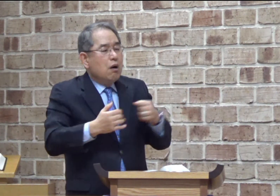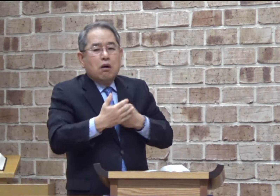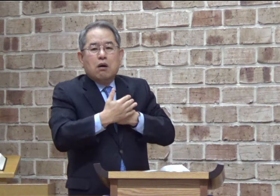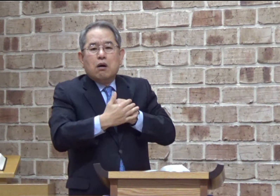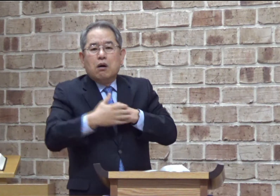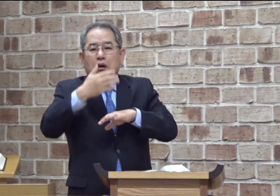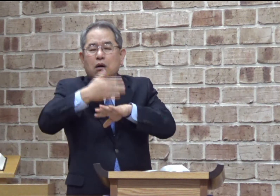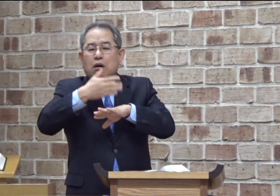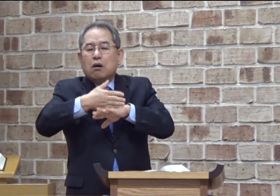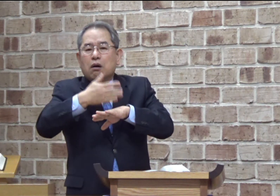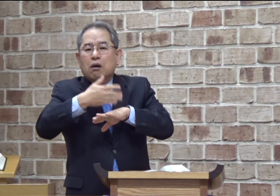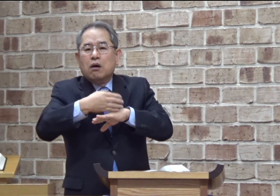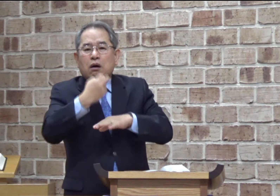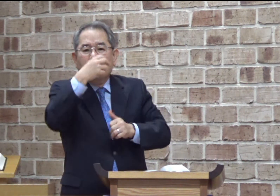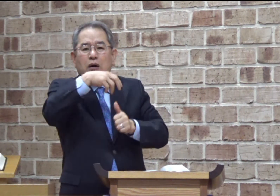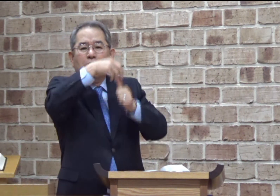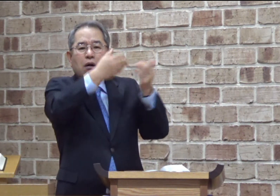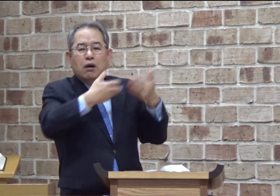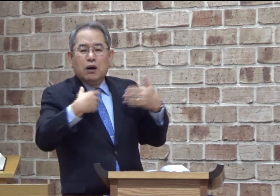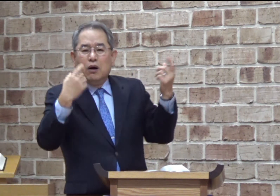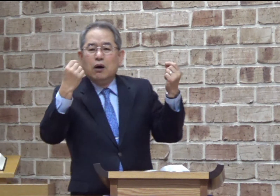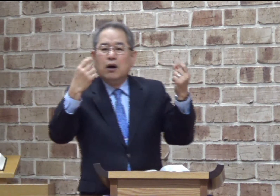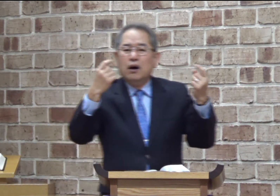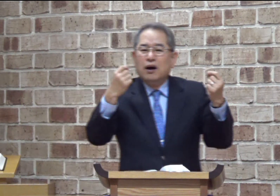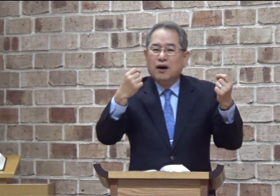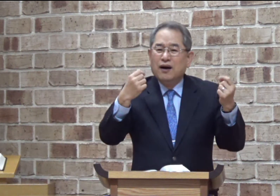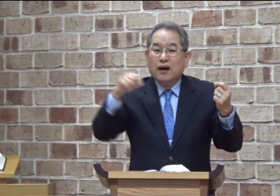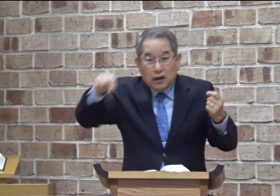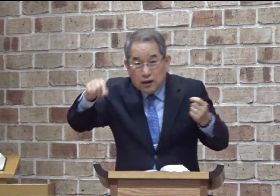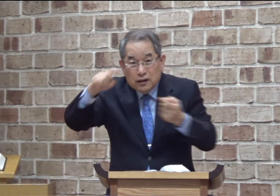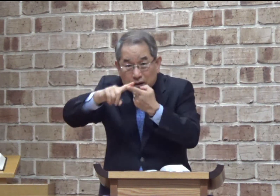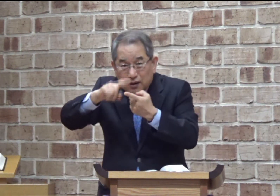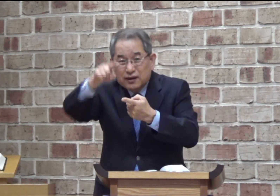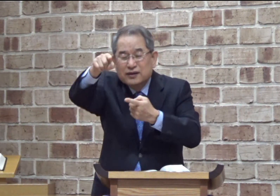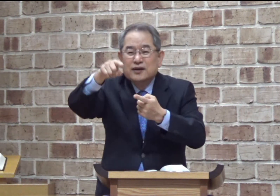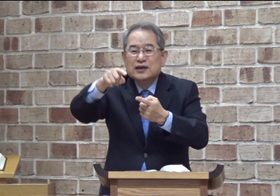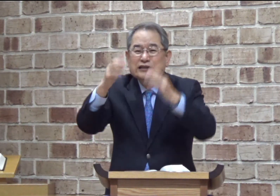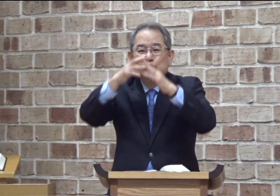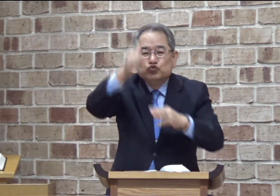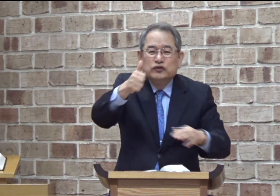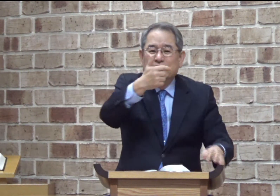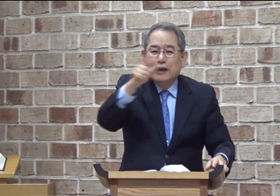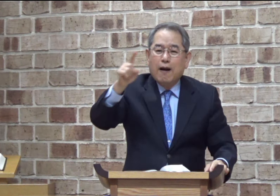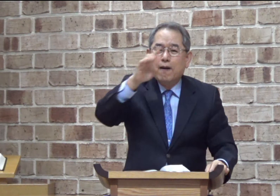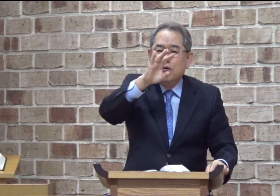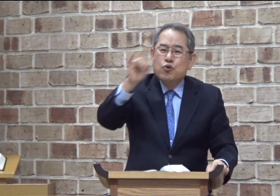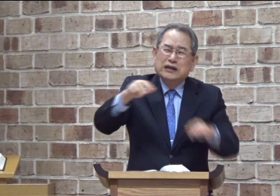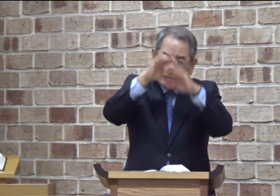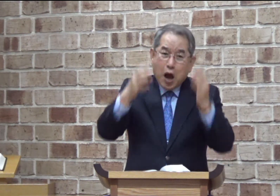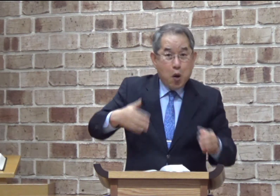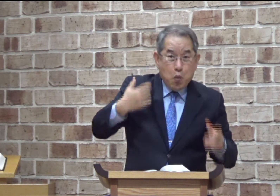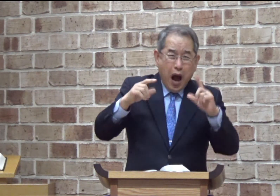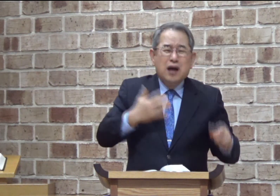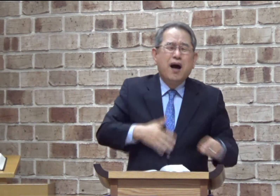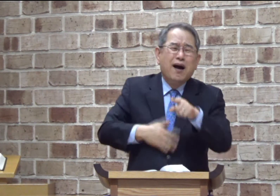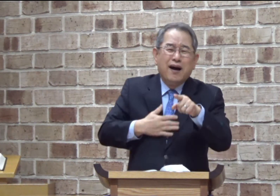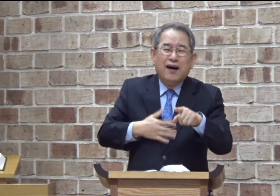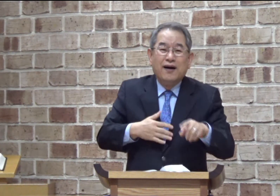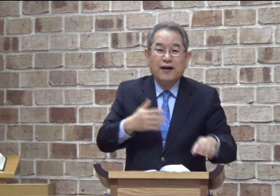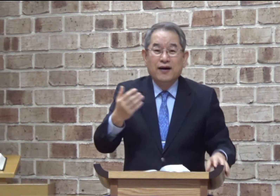다윗이 군사들을 데리고 그 나발을 돕기 위해서 그곳에 갔습니다. 정말